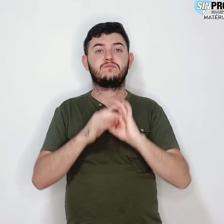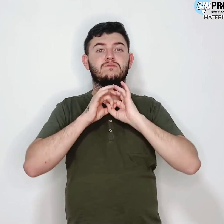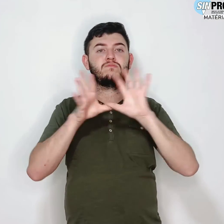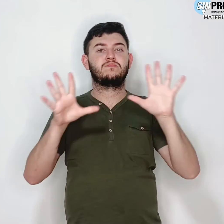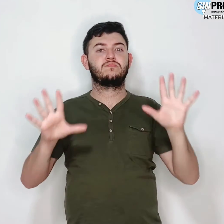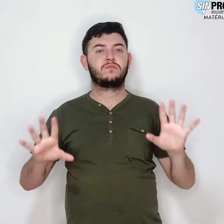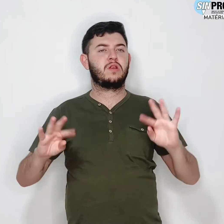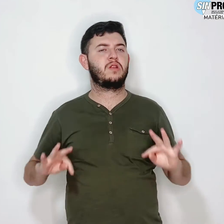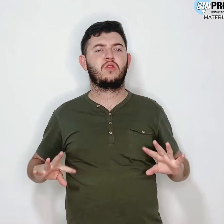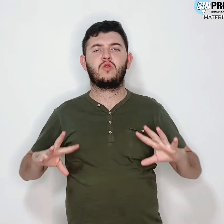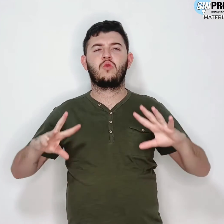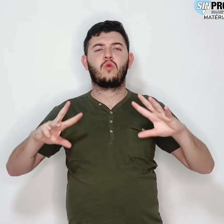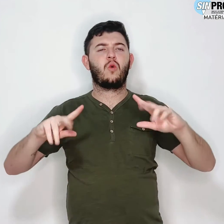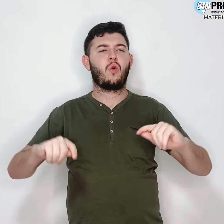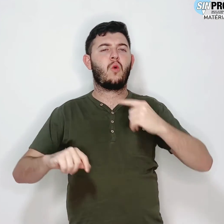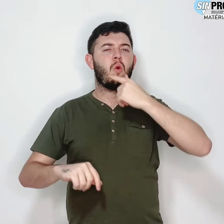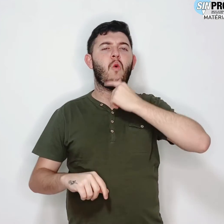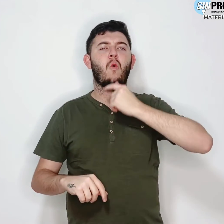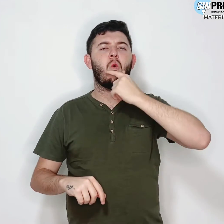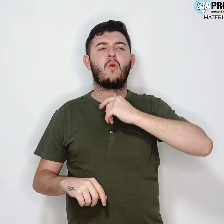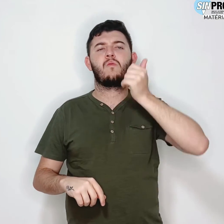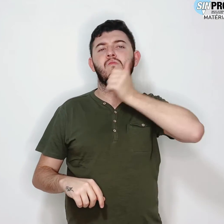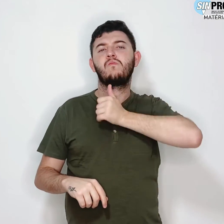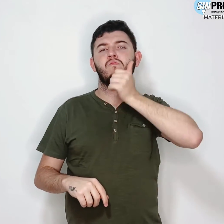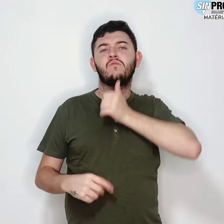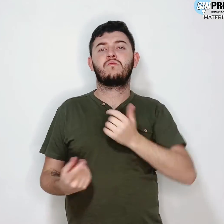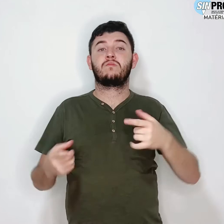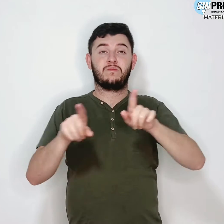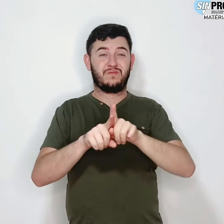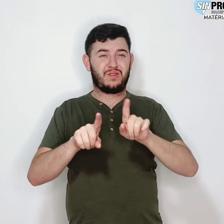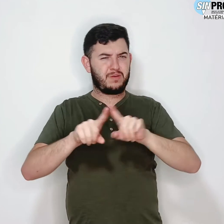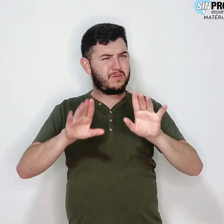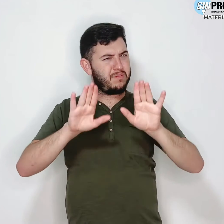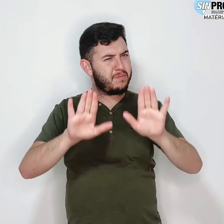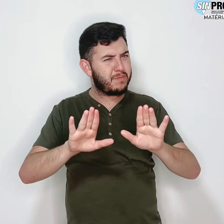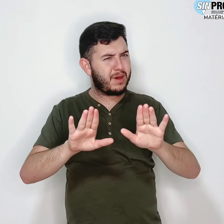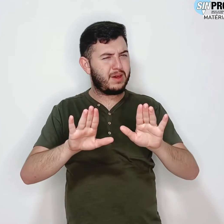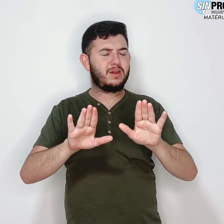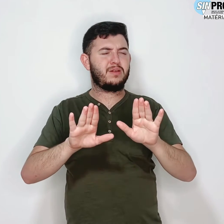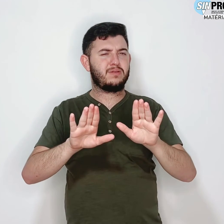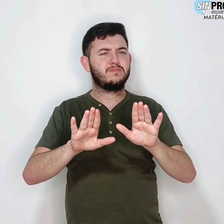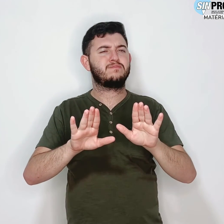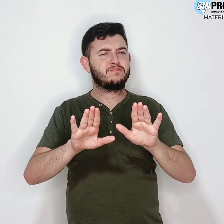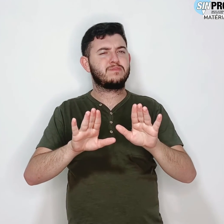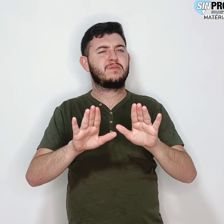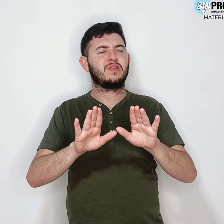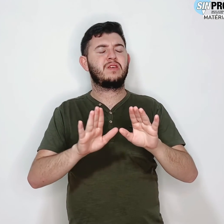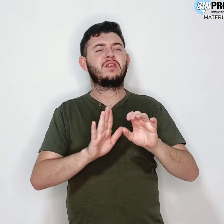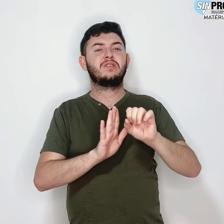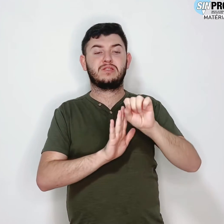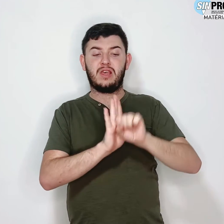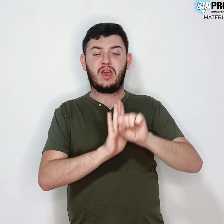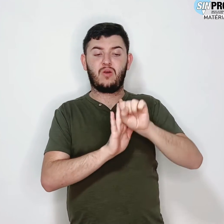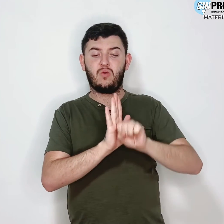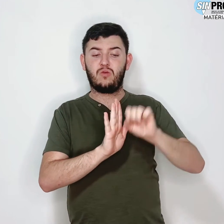todos e todas. No entanto, por incrível que pareça, Um século depois, as